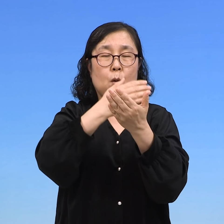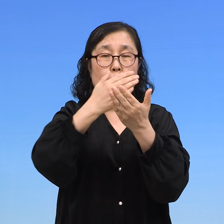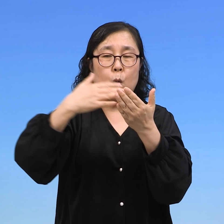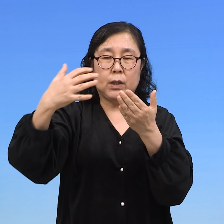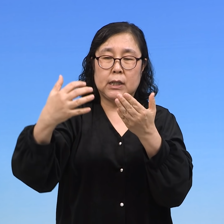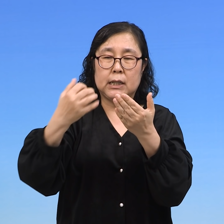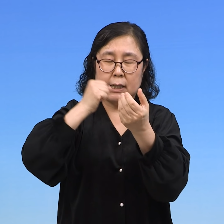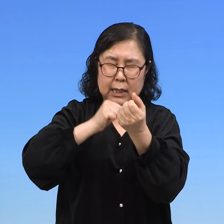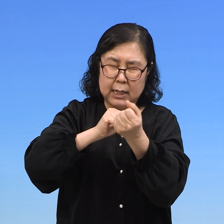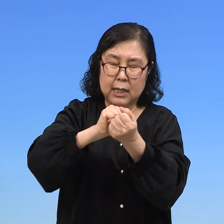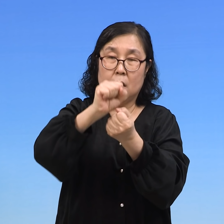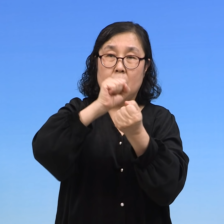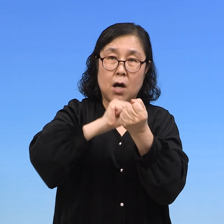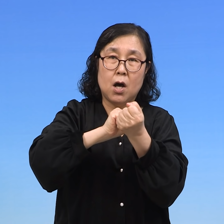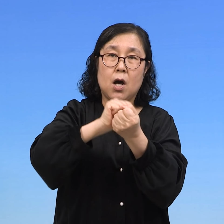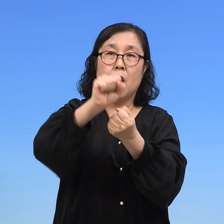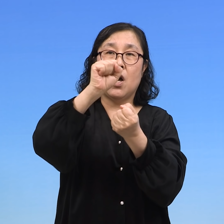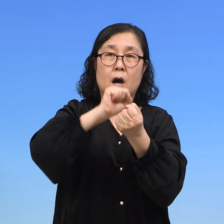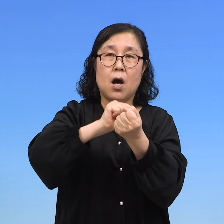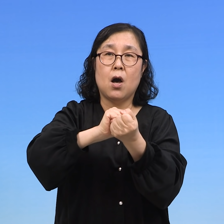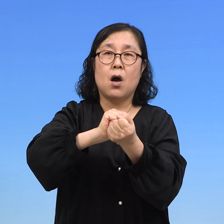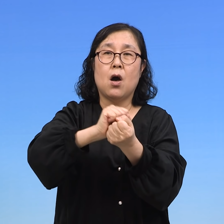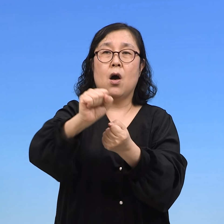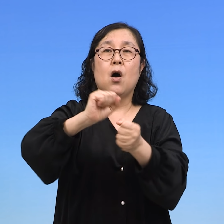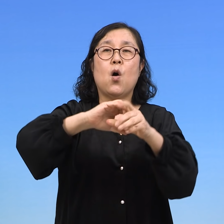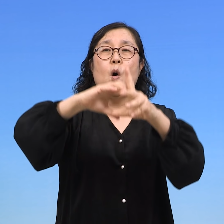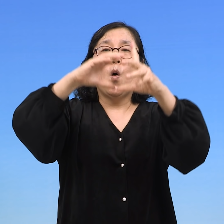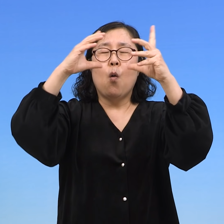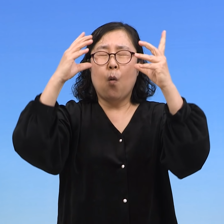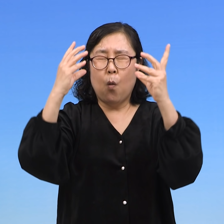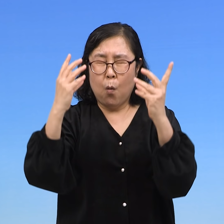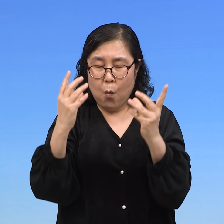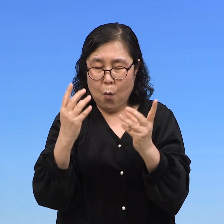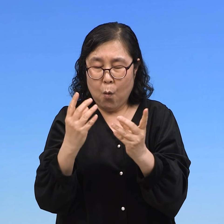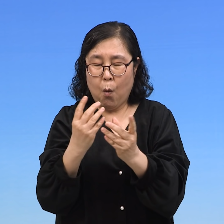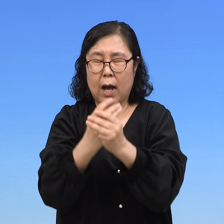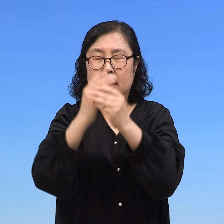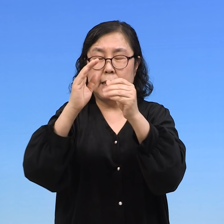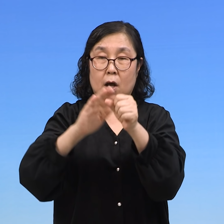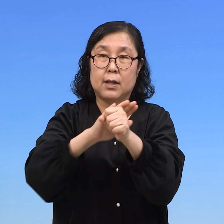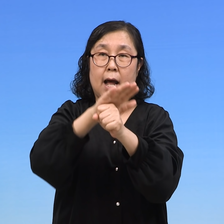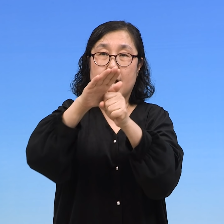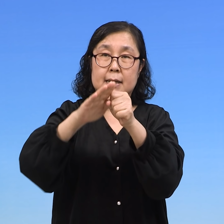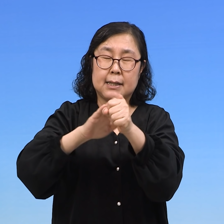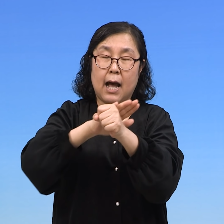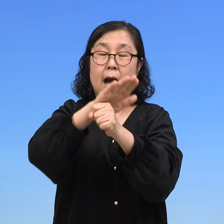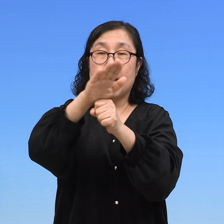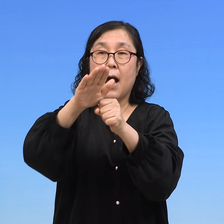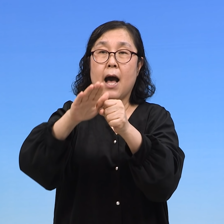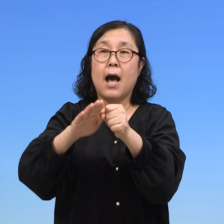여러분 이 사실을 믿으십니까 완전한 사랑 주님의 은혜로